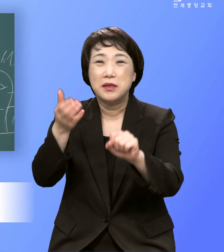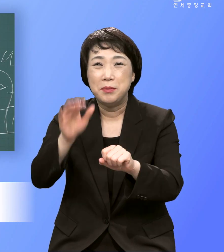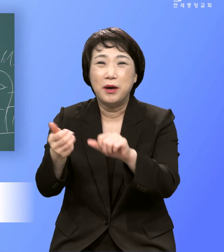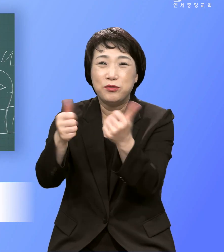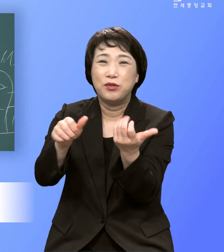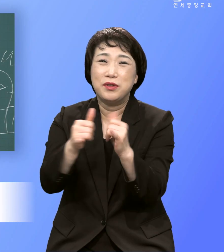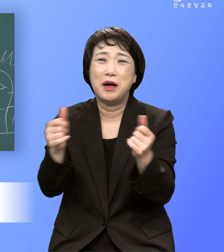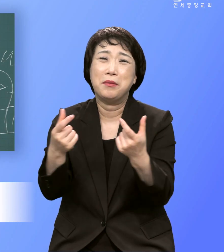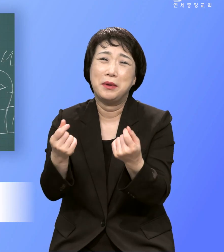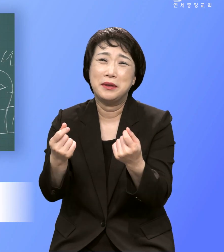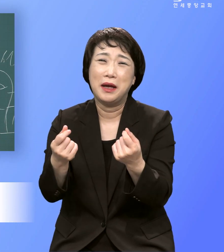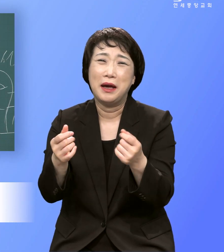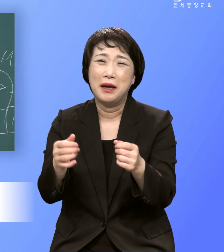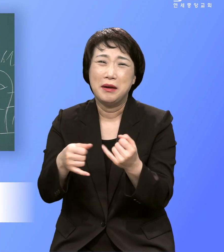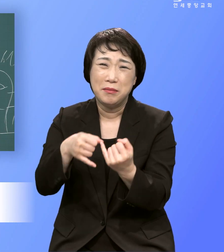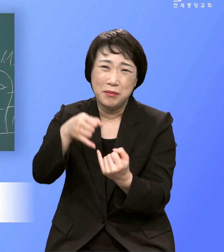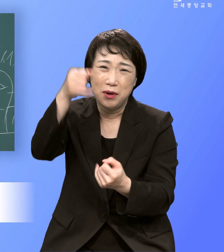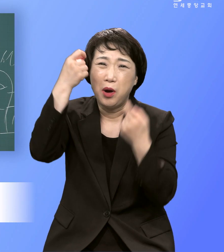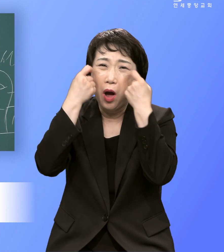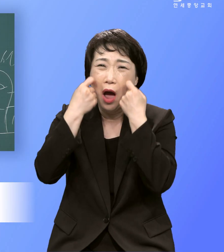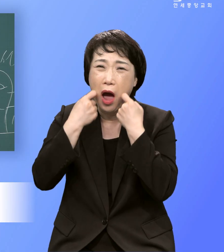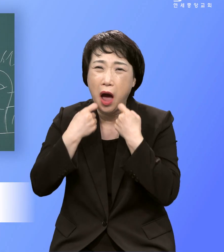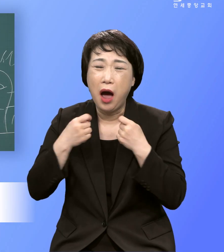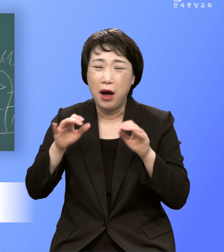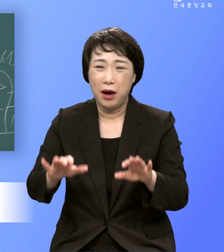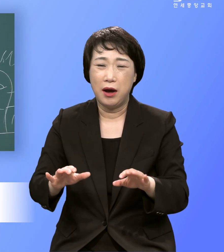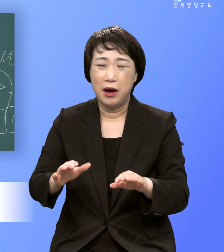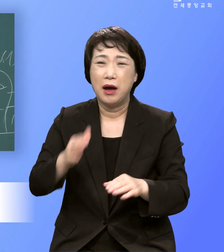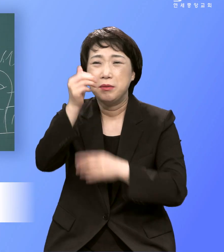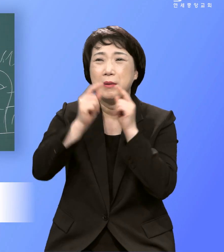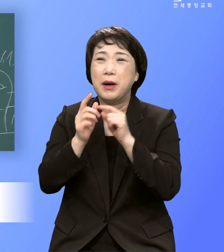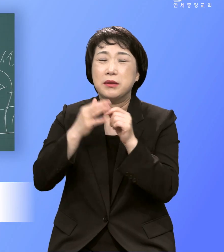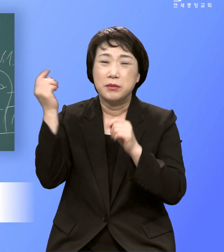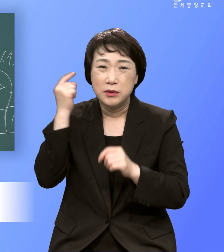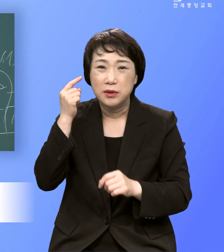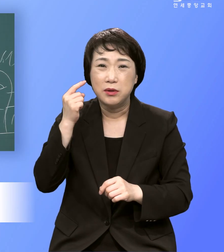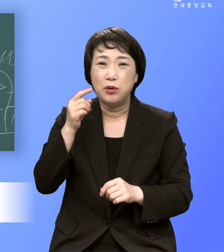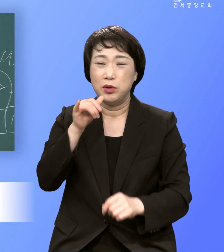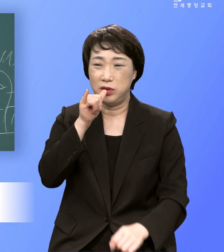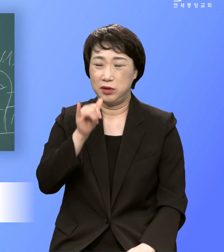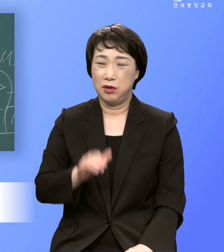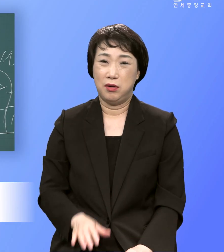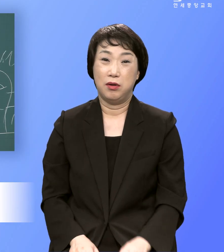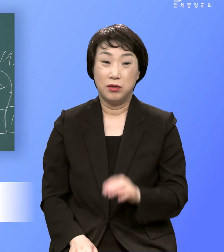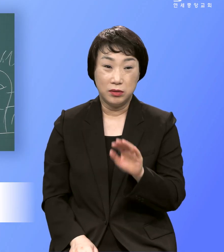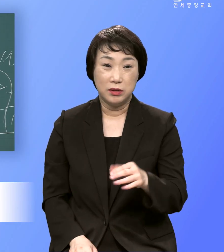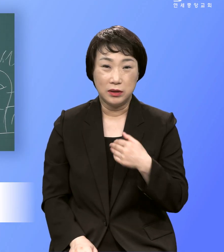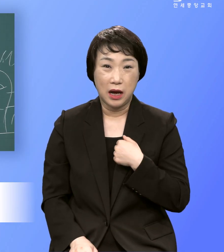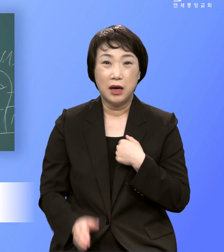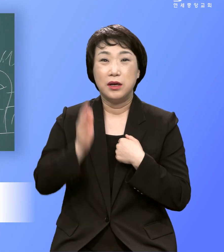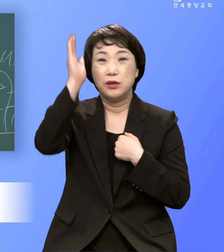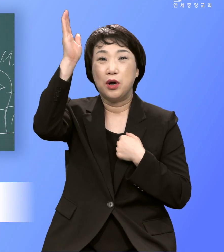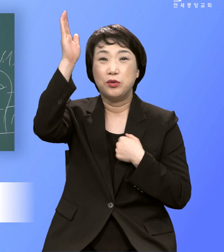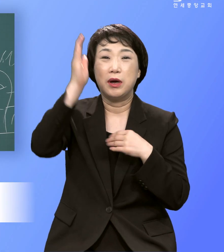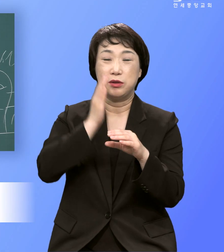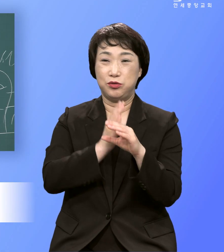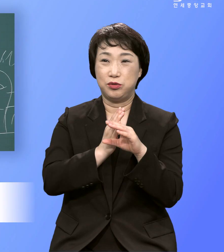바짝 말라가지고. 그리고 하나님 말씀을 들어. 근데 나는